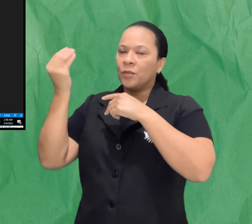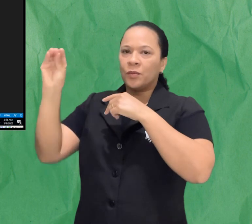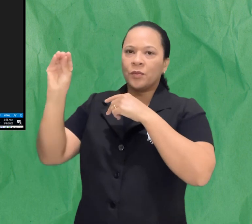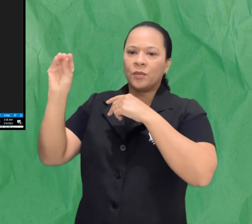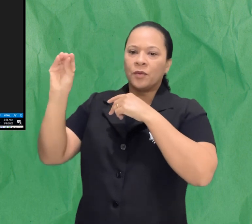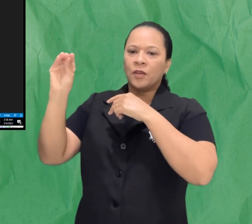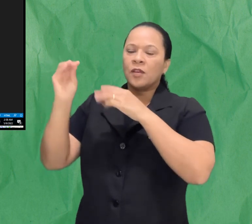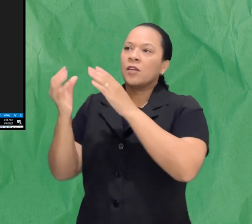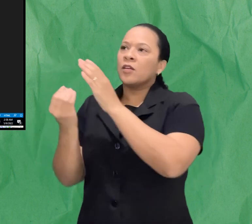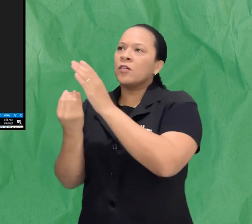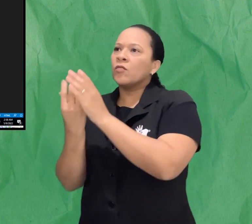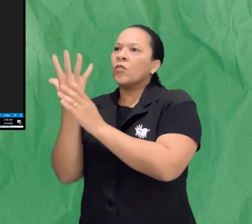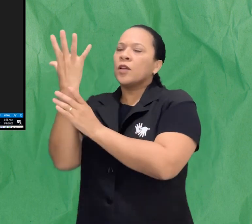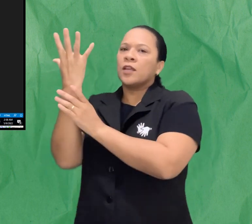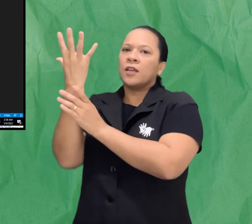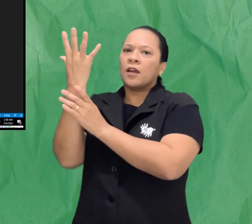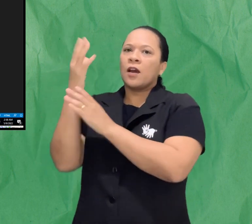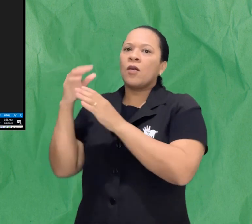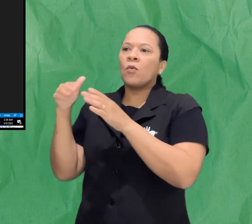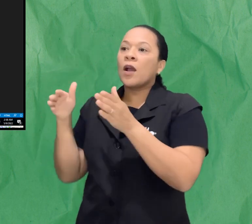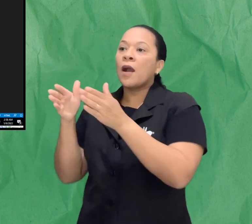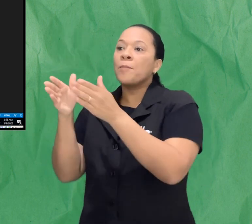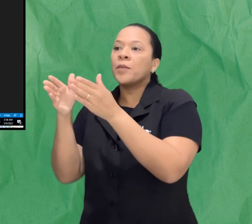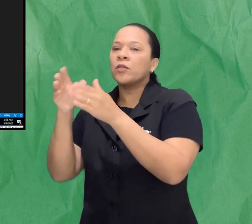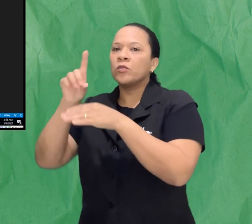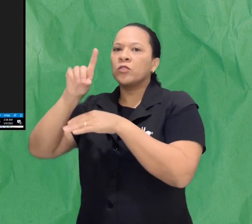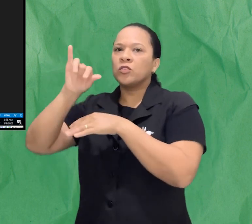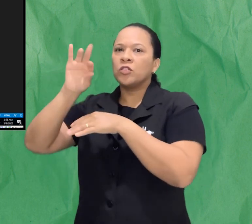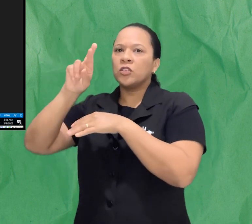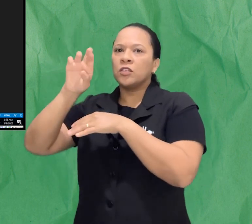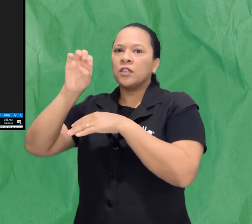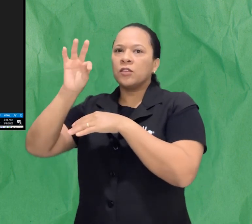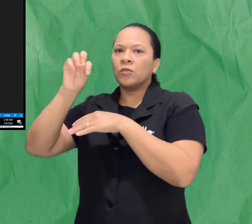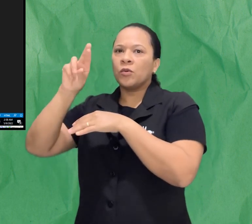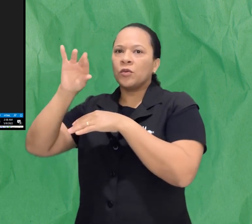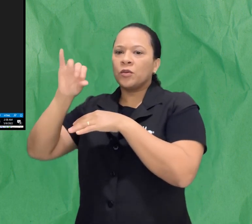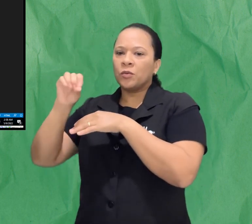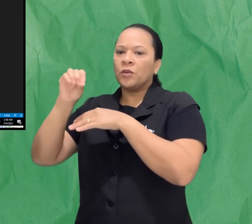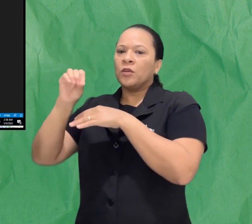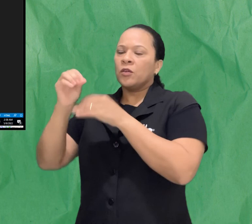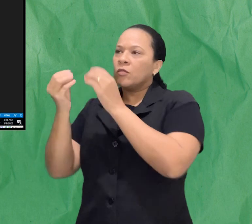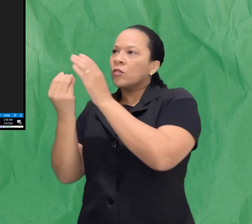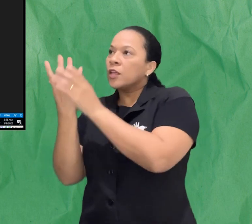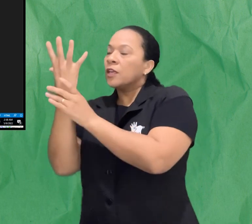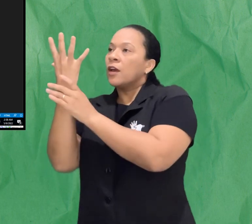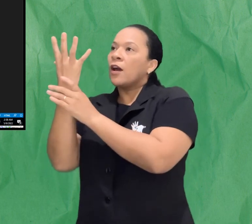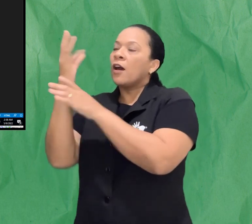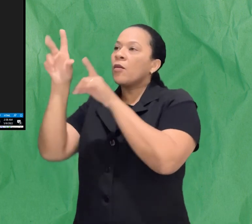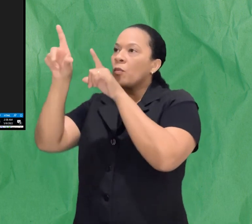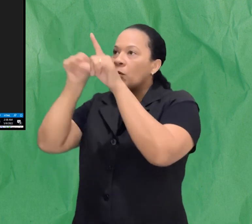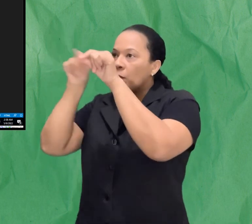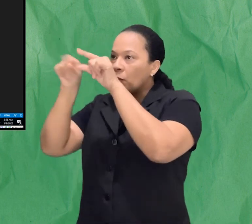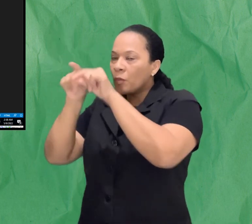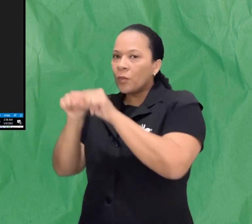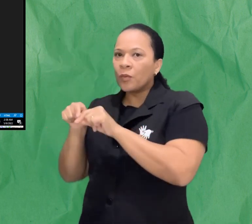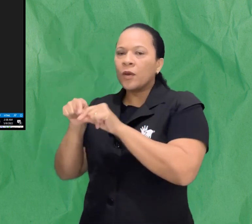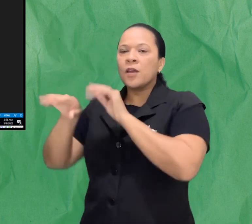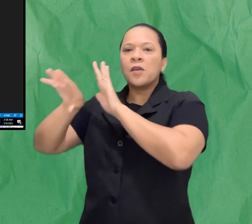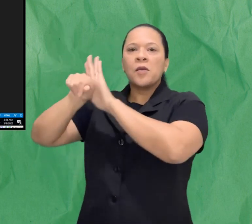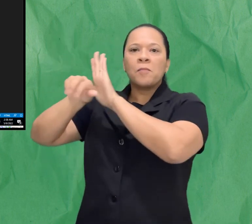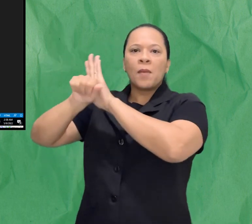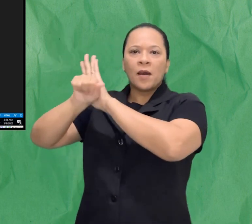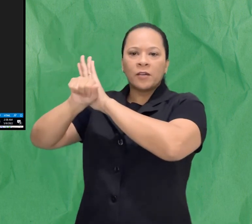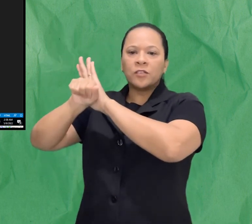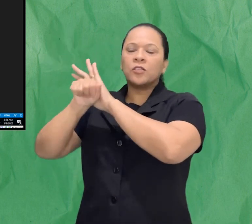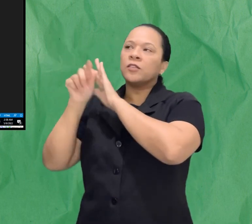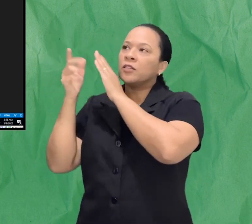Eu quero criar um diretório, clico aqui o diretório, por exemplo, um diretório onde eu vou salvar minhas imagens. Ele